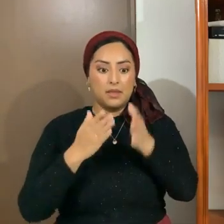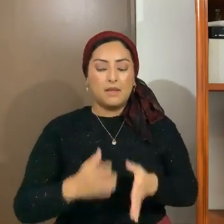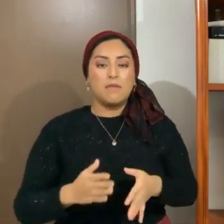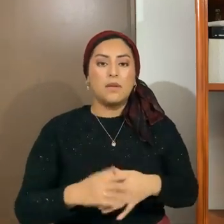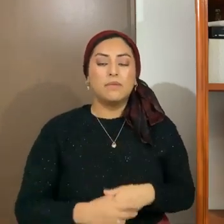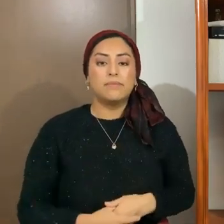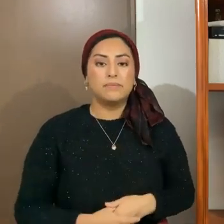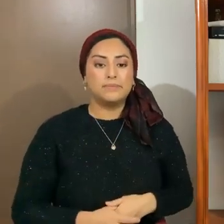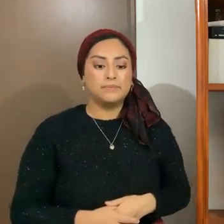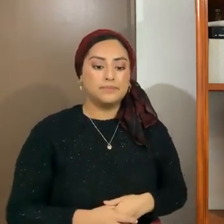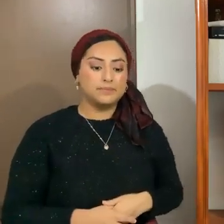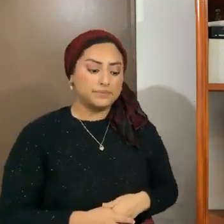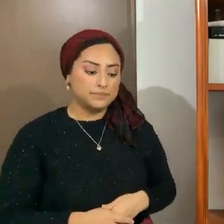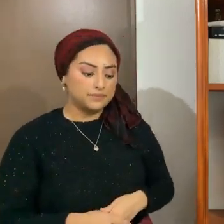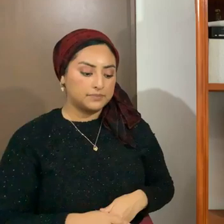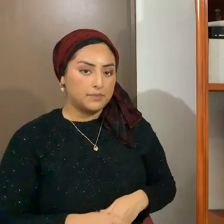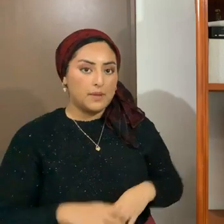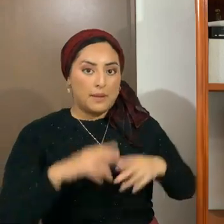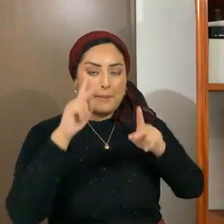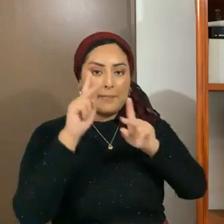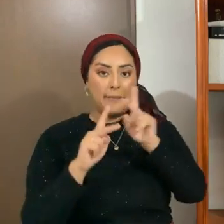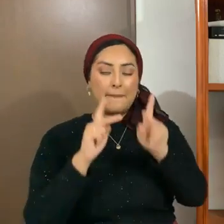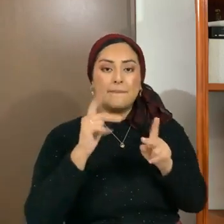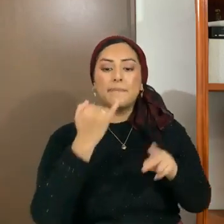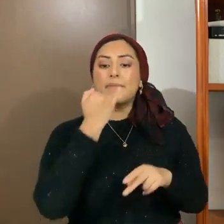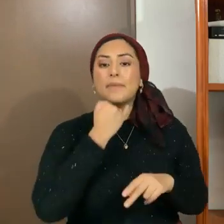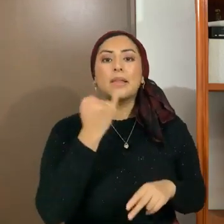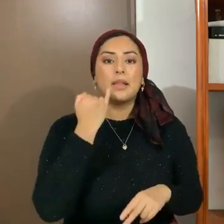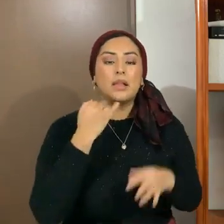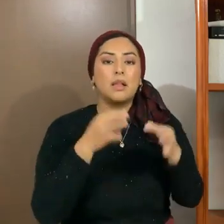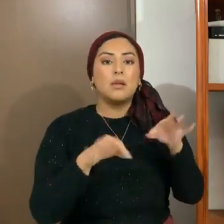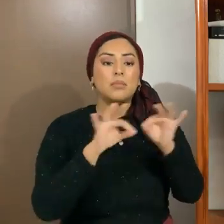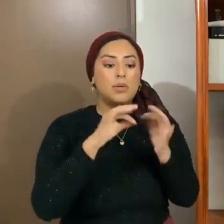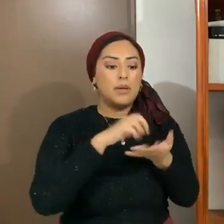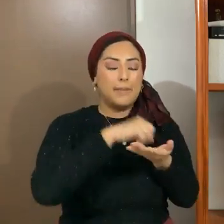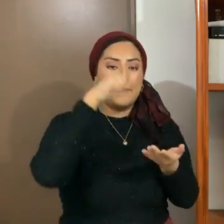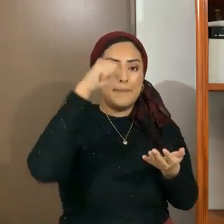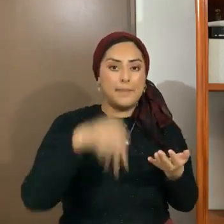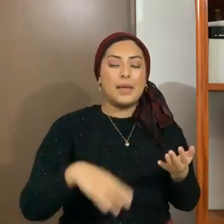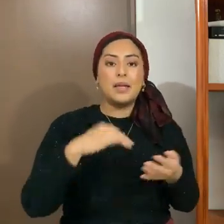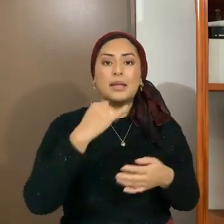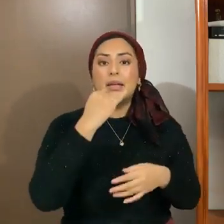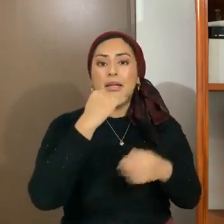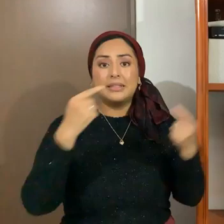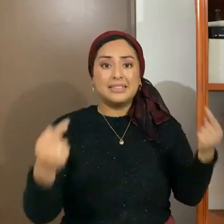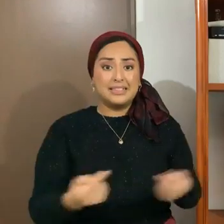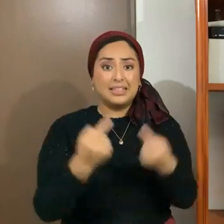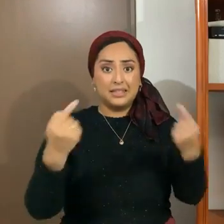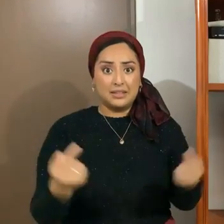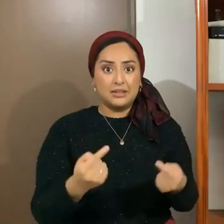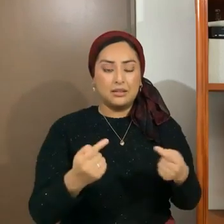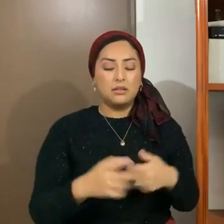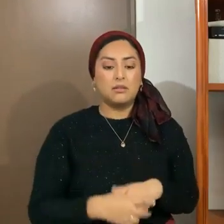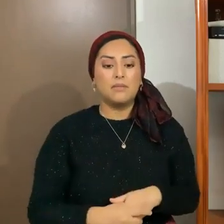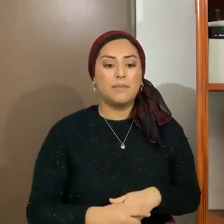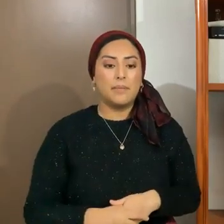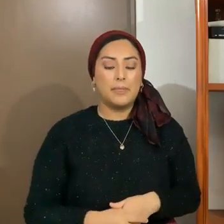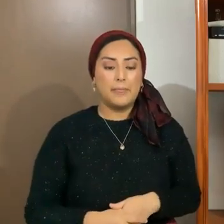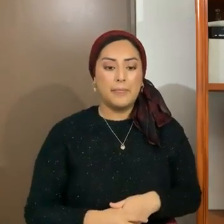Eterno. El pueblo de Israel tiene que quitar el pecado para ser libre. A esto se refiere la segunda